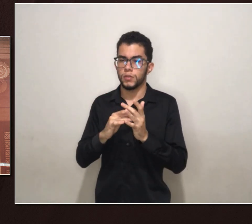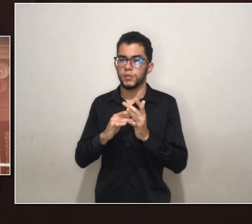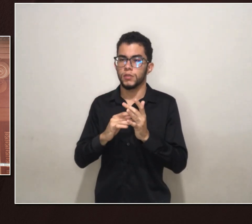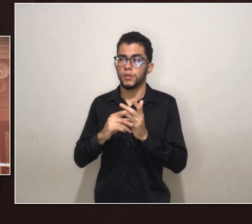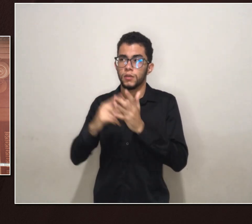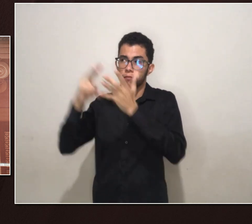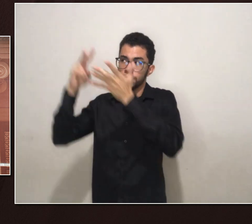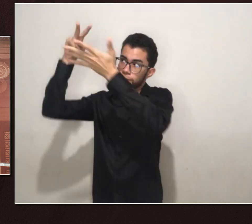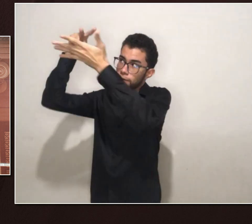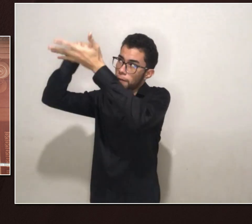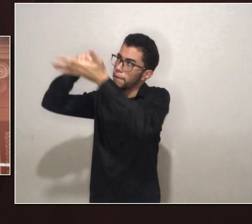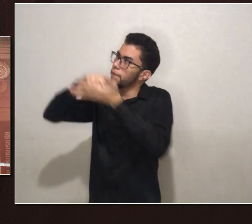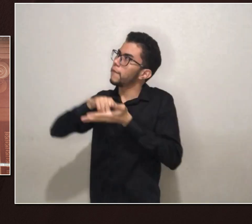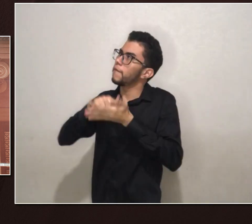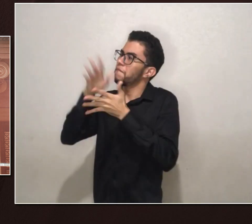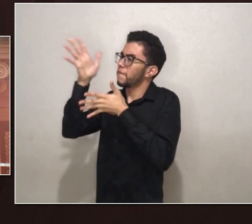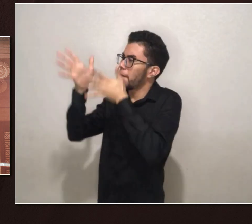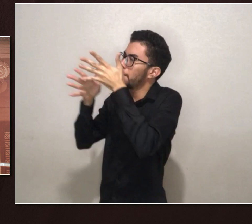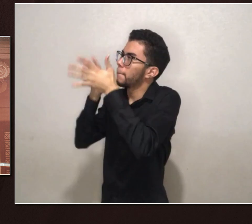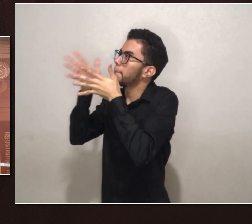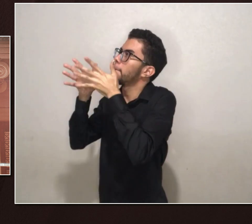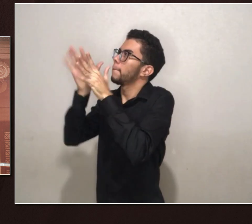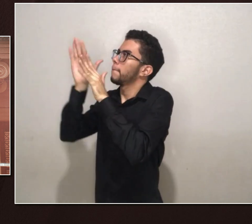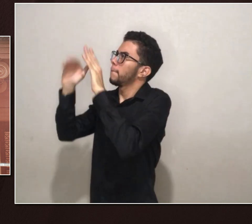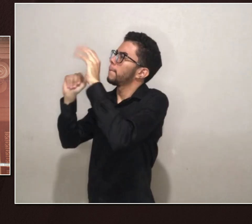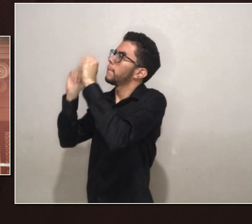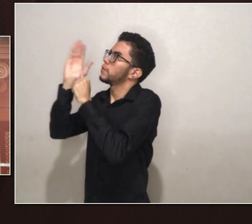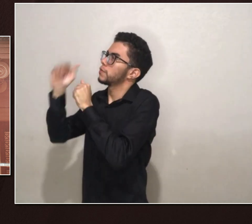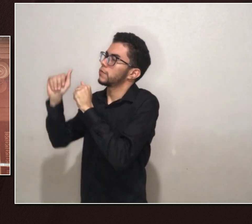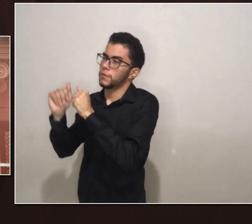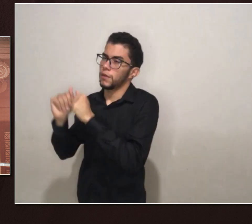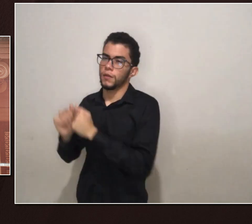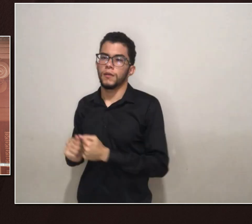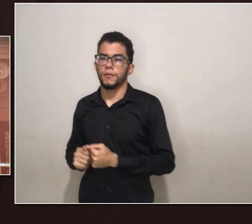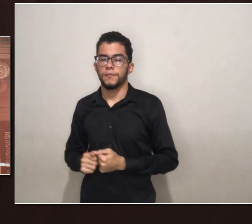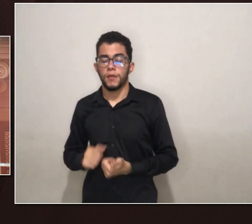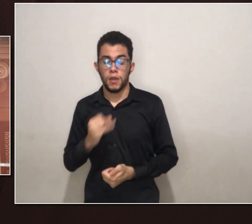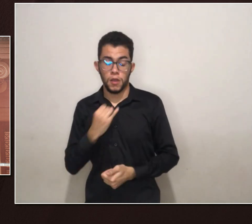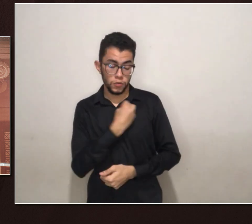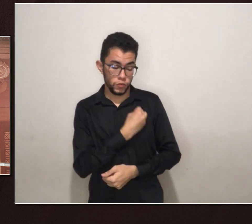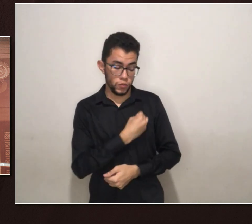para vivermos por meio dele. João 6:57. Vamos ler, vai.